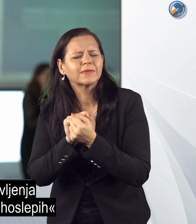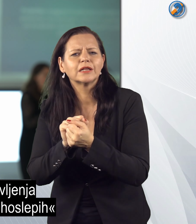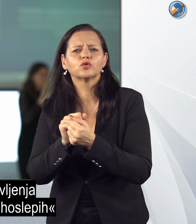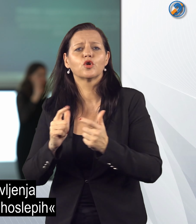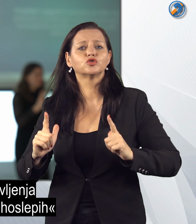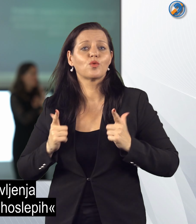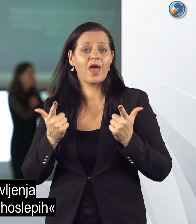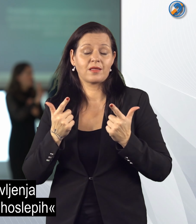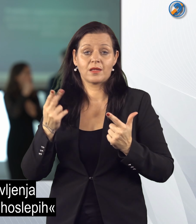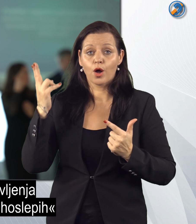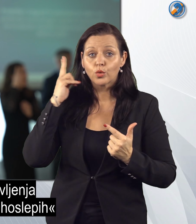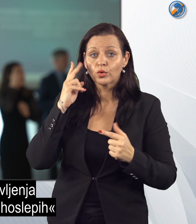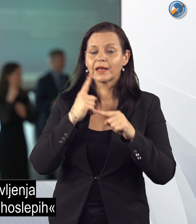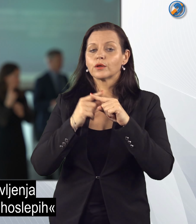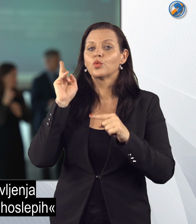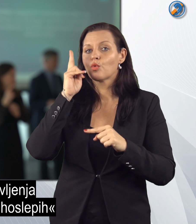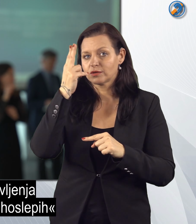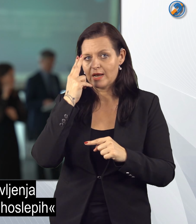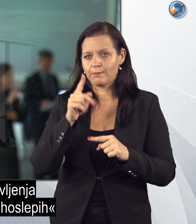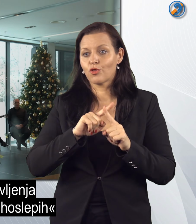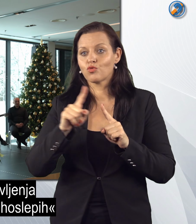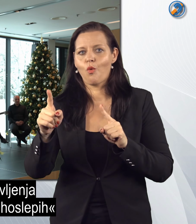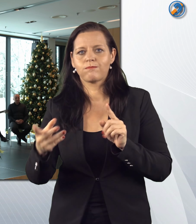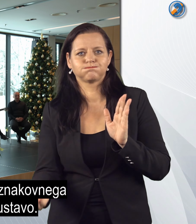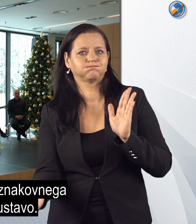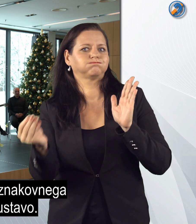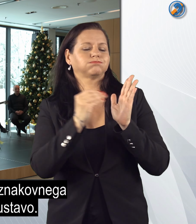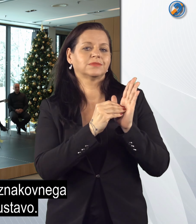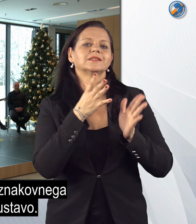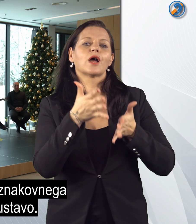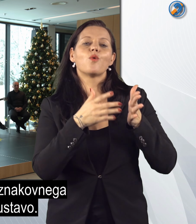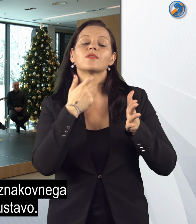znakovnega jezika v ustavo.